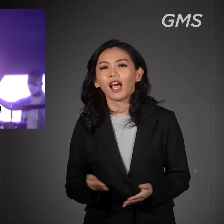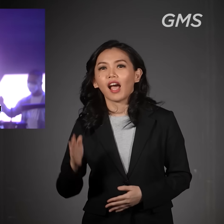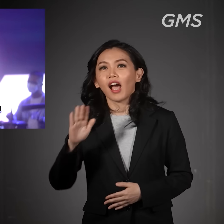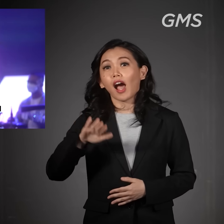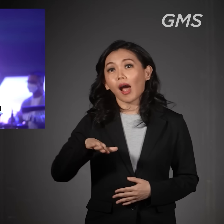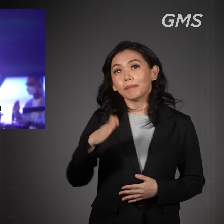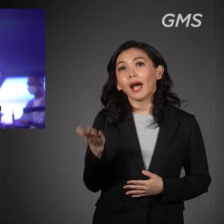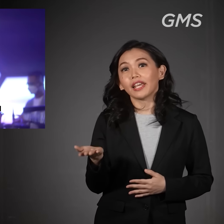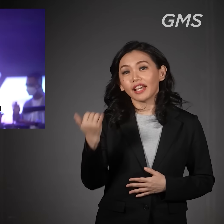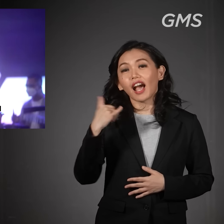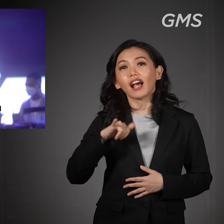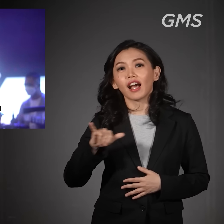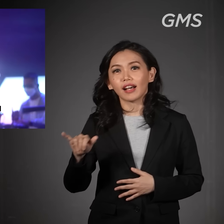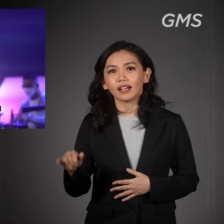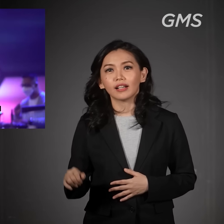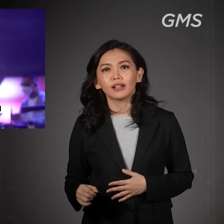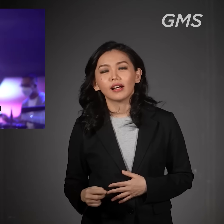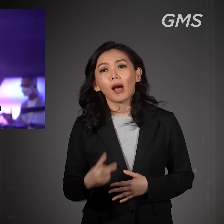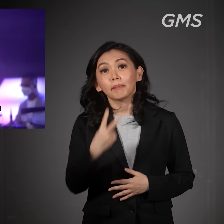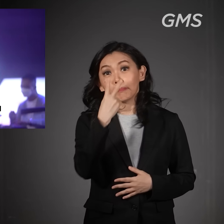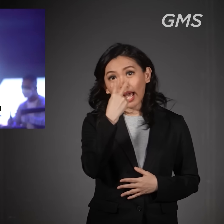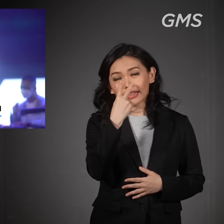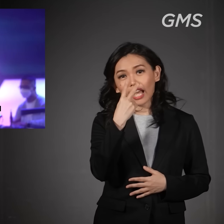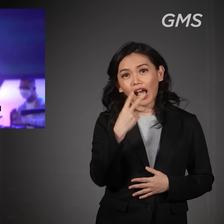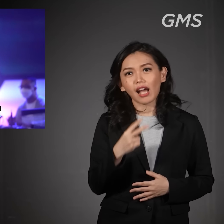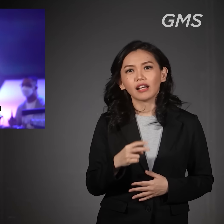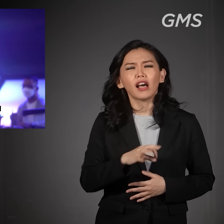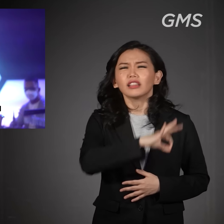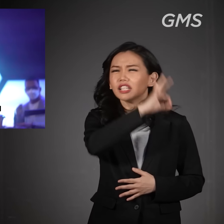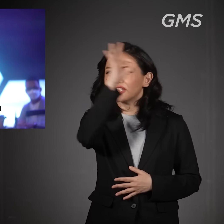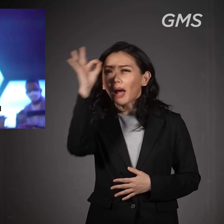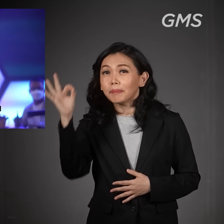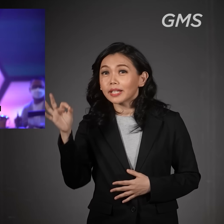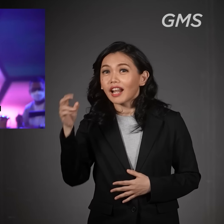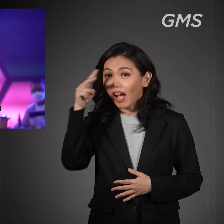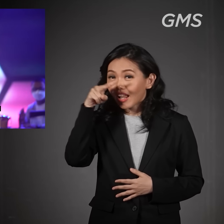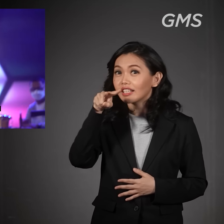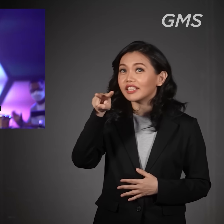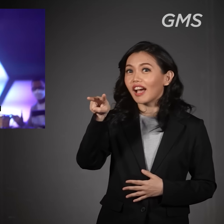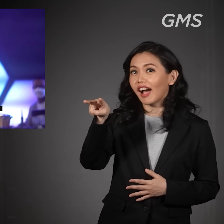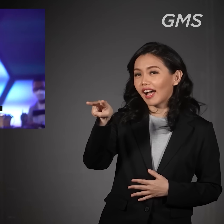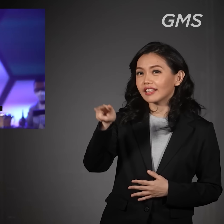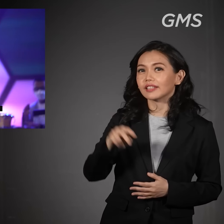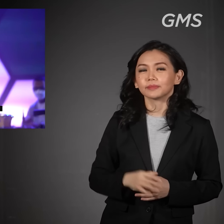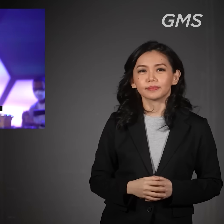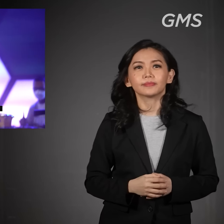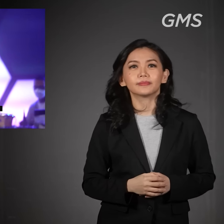Apa yang tak pernah dilihat mata,